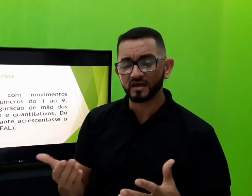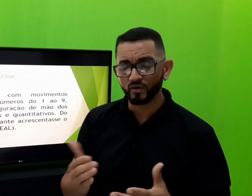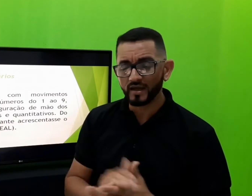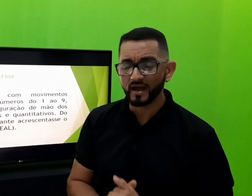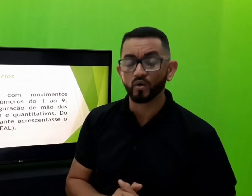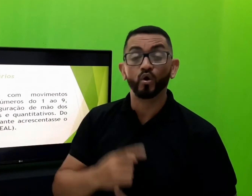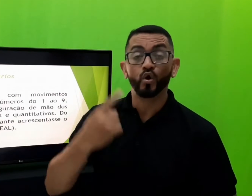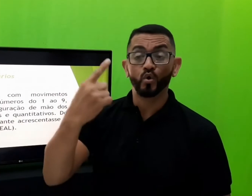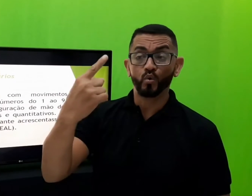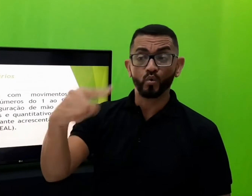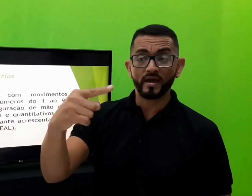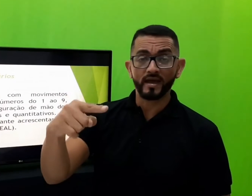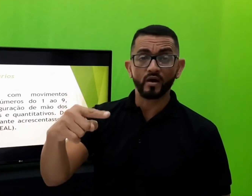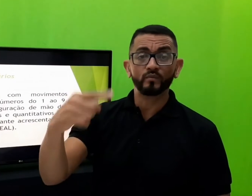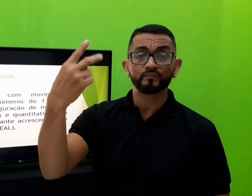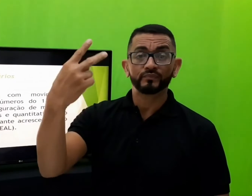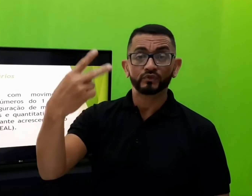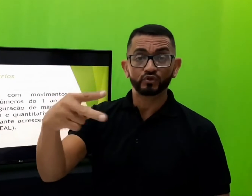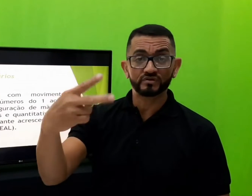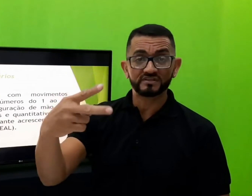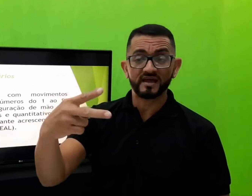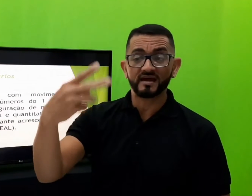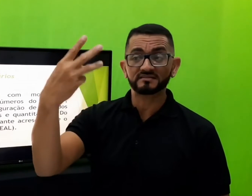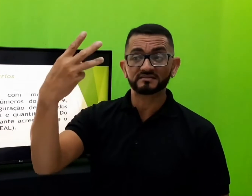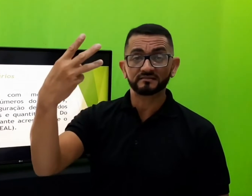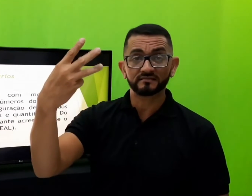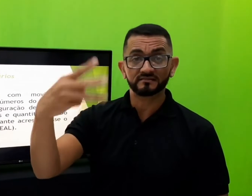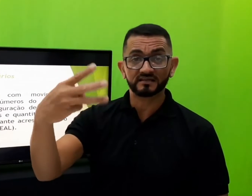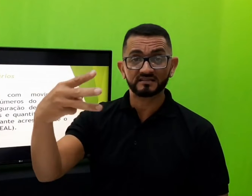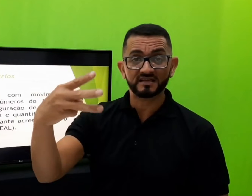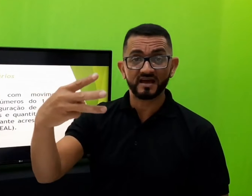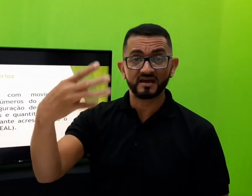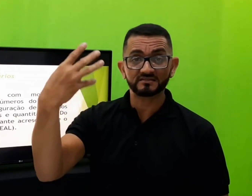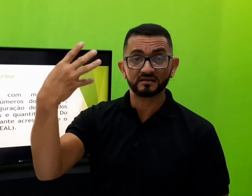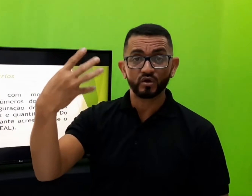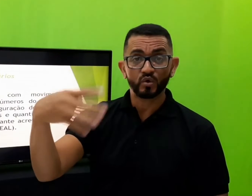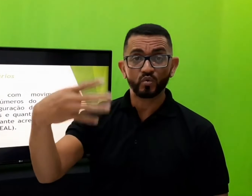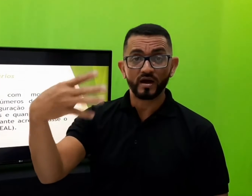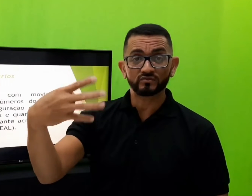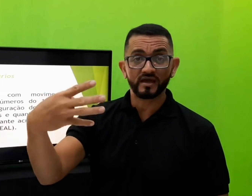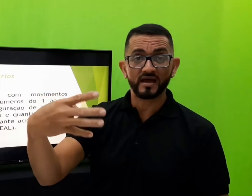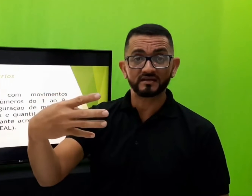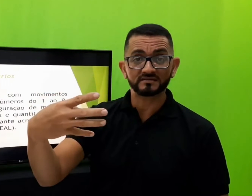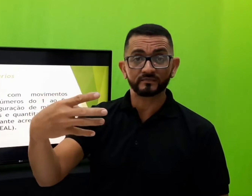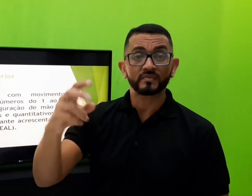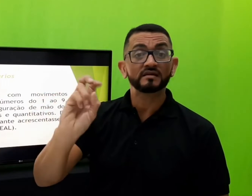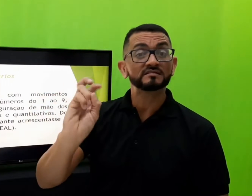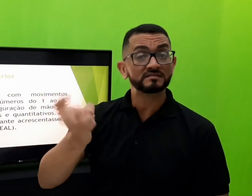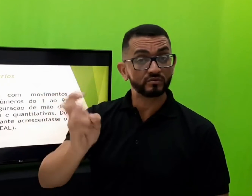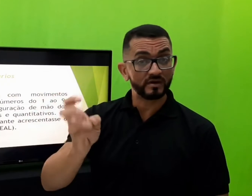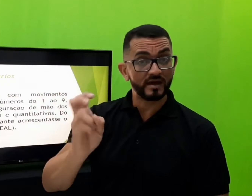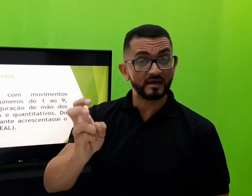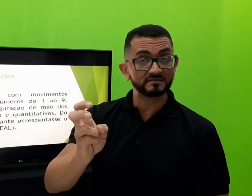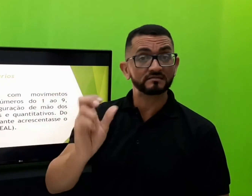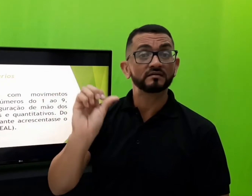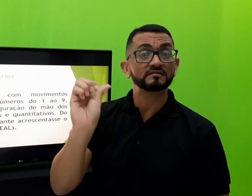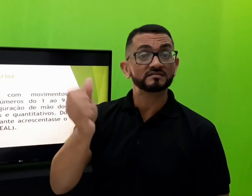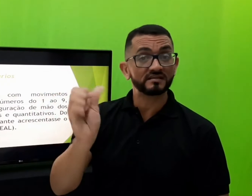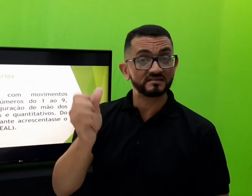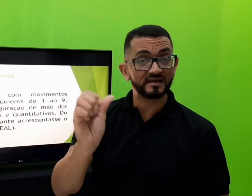é o real. 1 real, 2 reais, 3 reais, 4 reais, 5 reais, 6